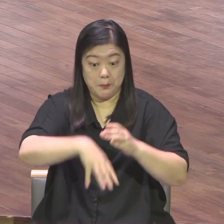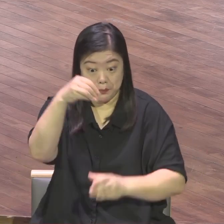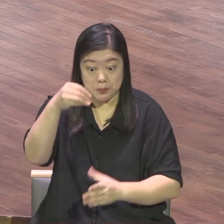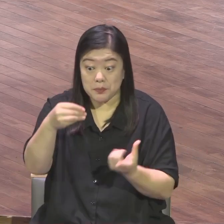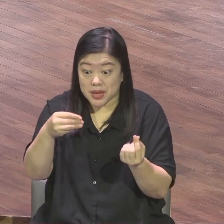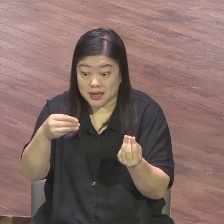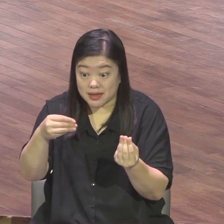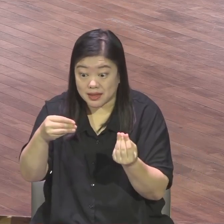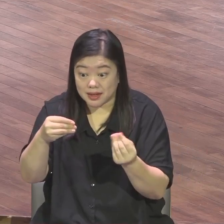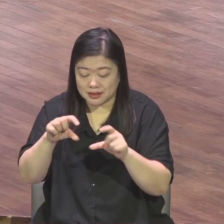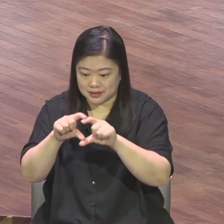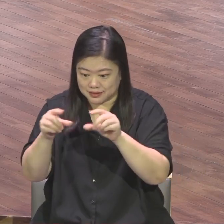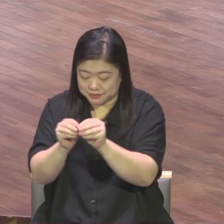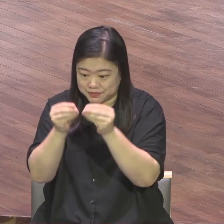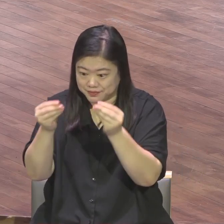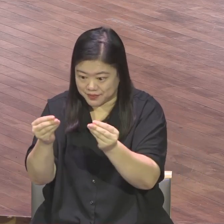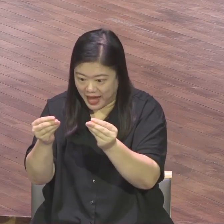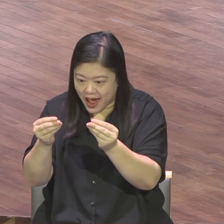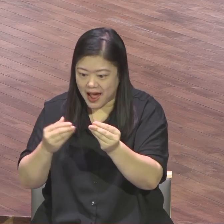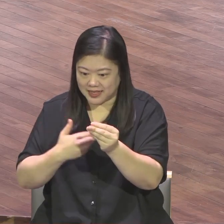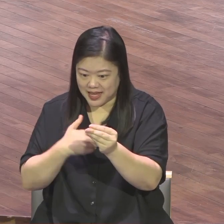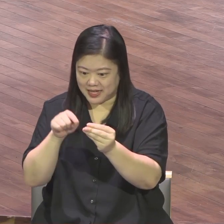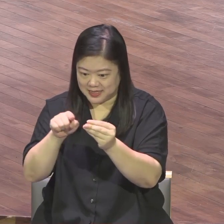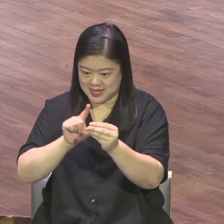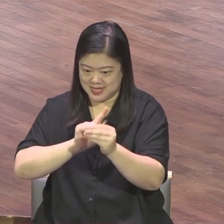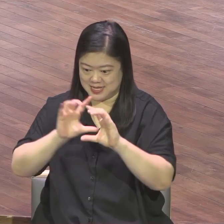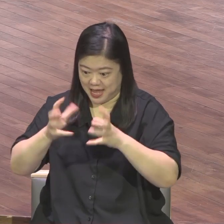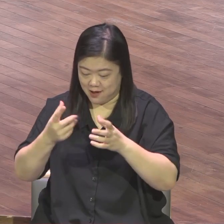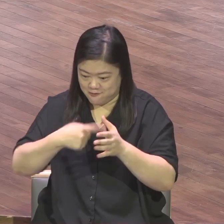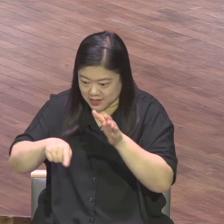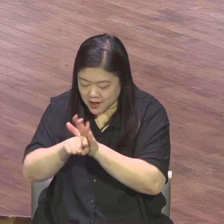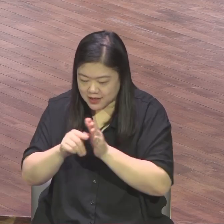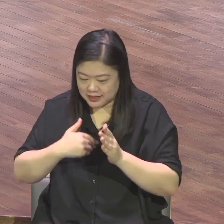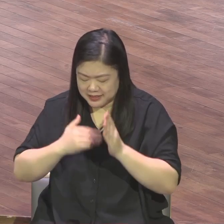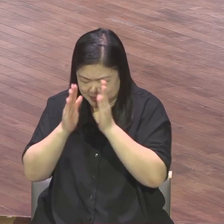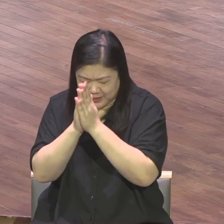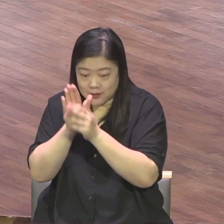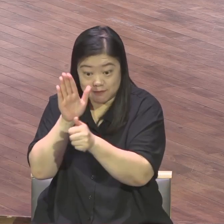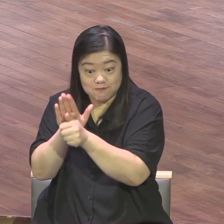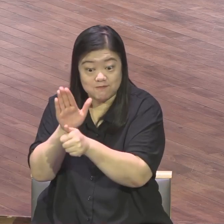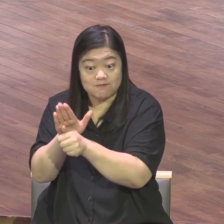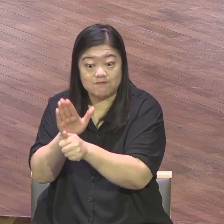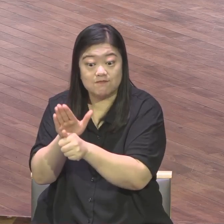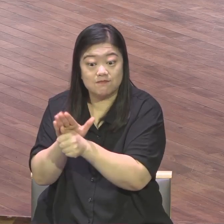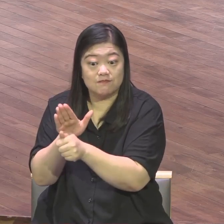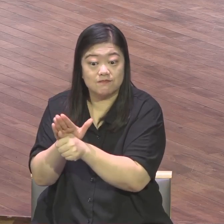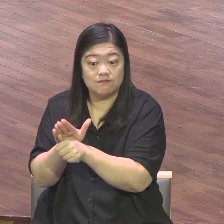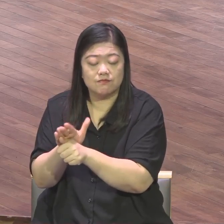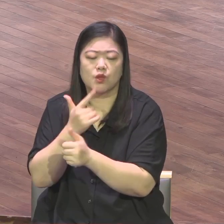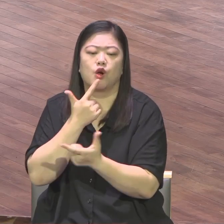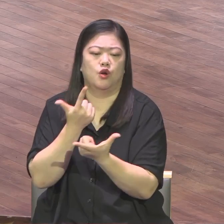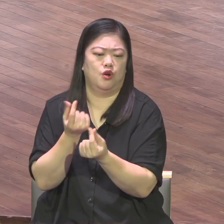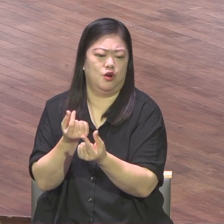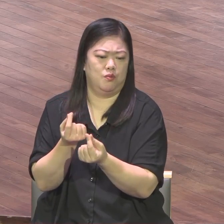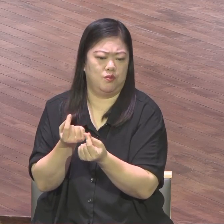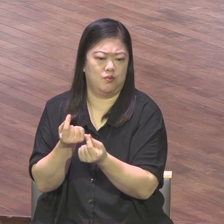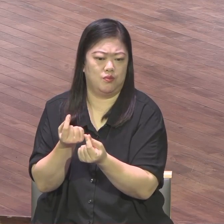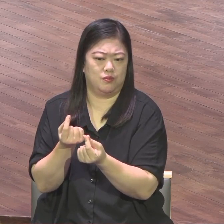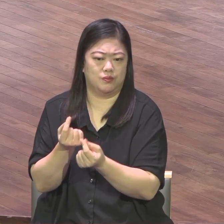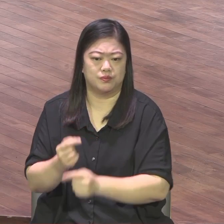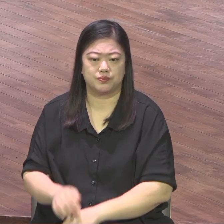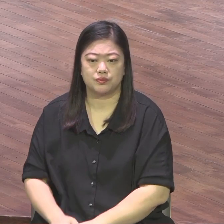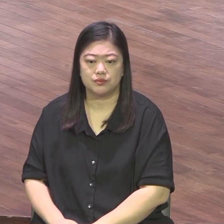저는 제 상황, 제 실력으로는, 제 정보로는 안 없습니다. 그 정도로 하나님이